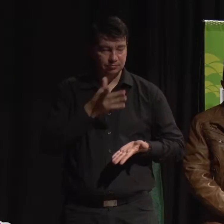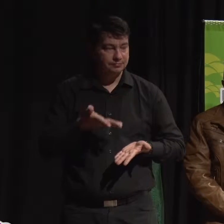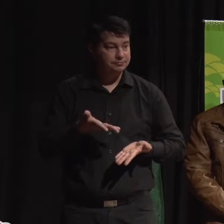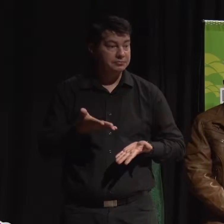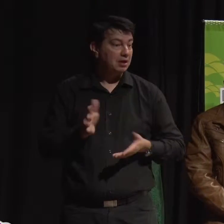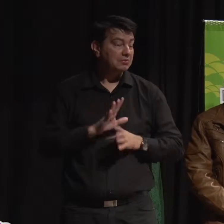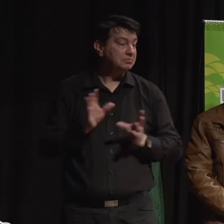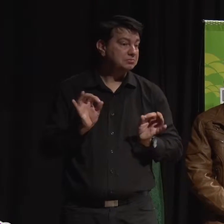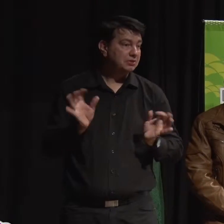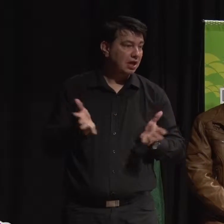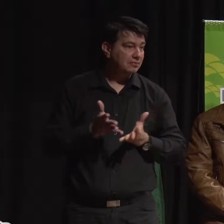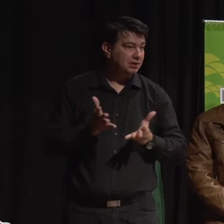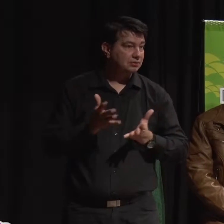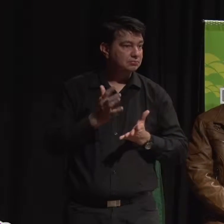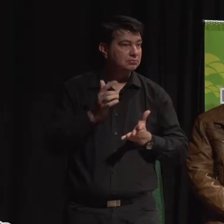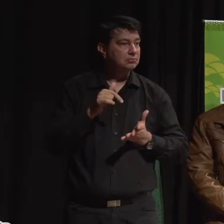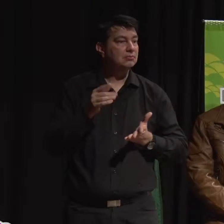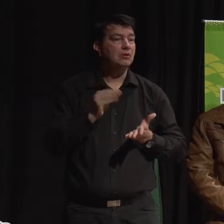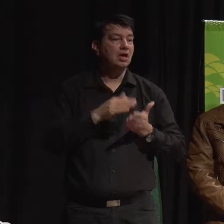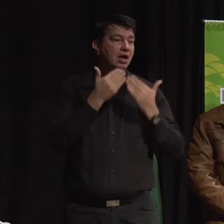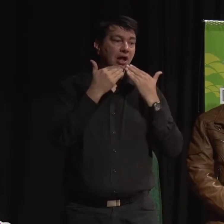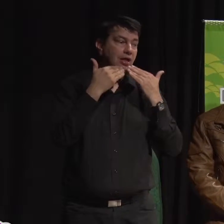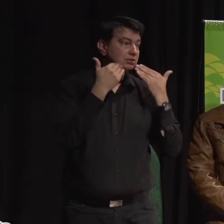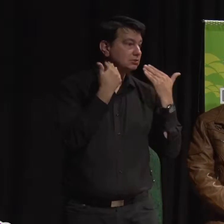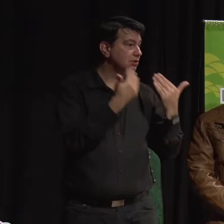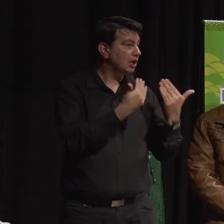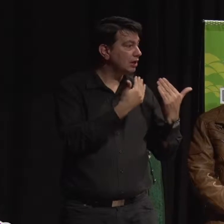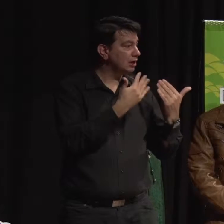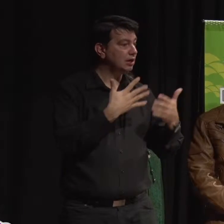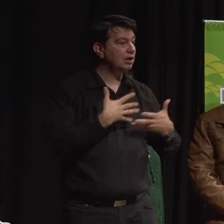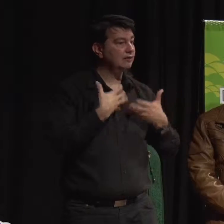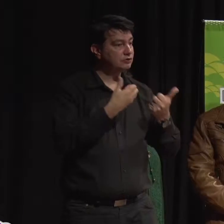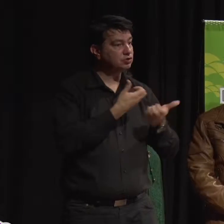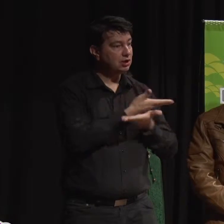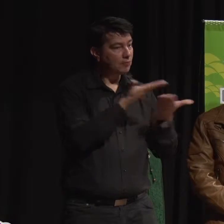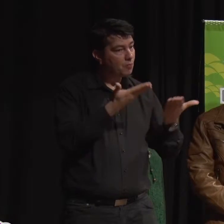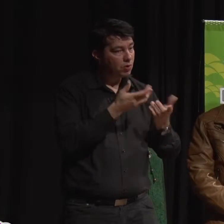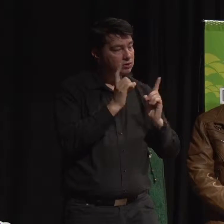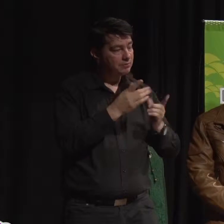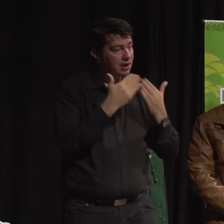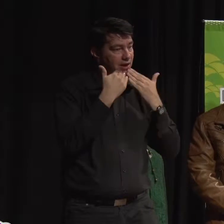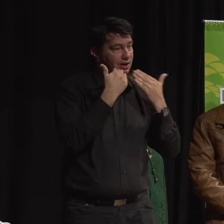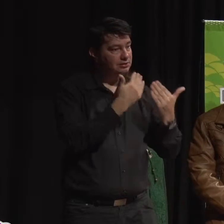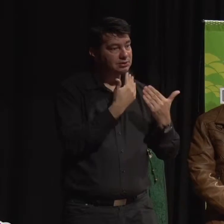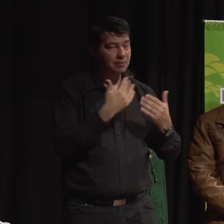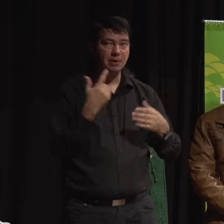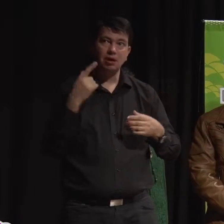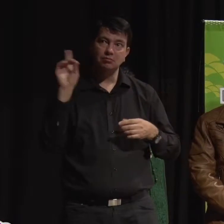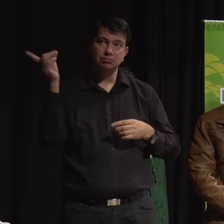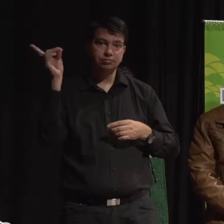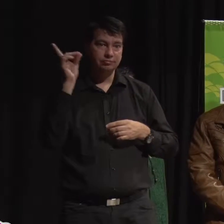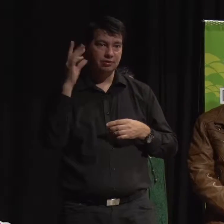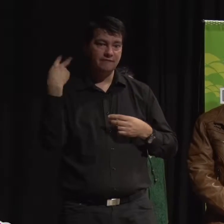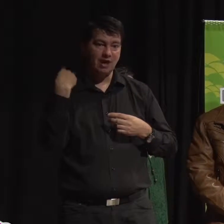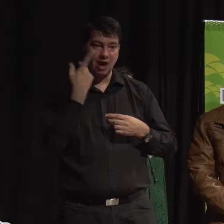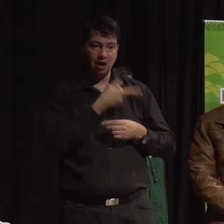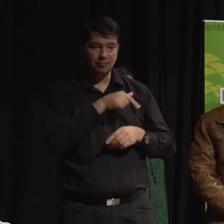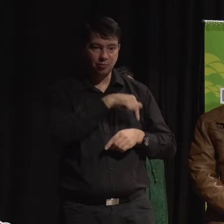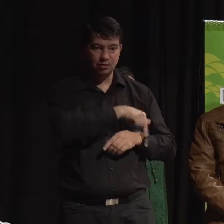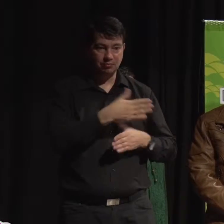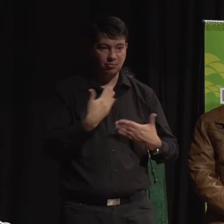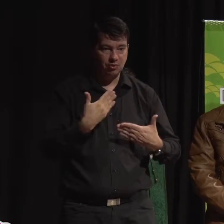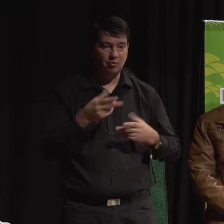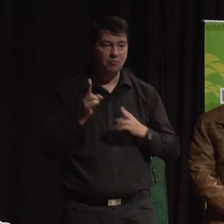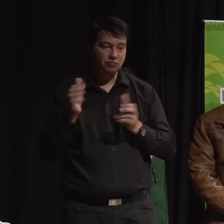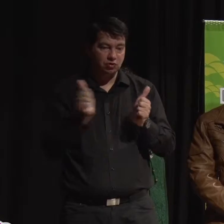bueno nada más queremos dar gracias a la defensoría del público que hizo posible que nosotros viajemos con nuestra profesora sandra costa